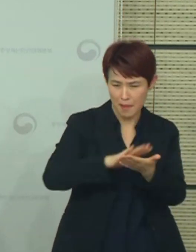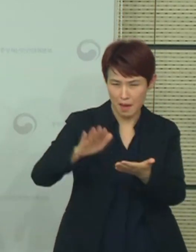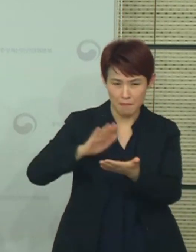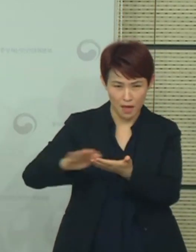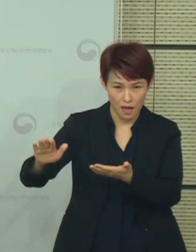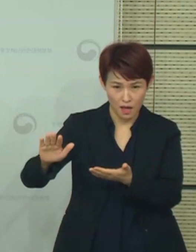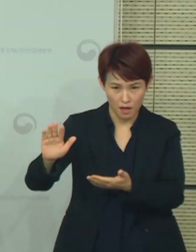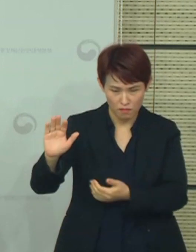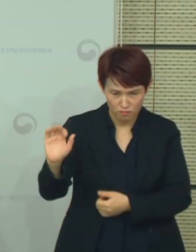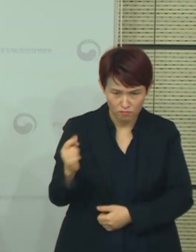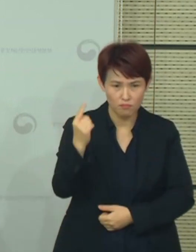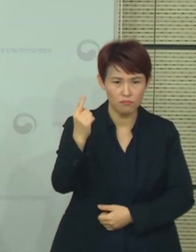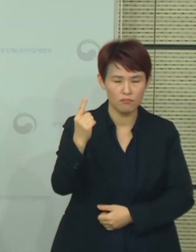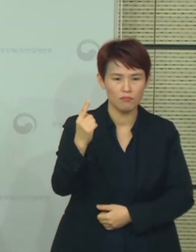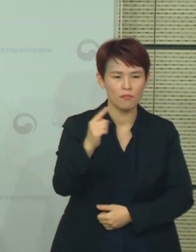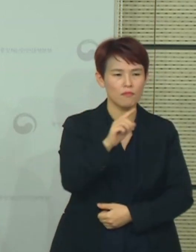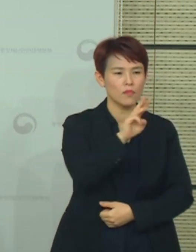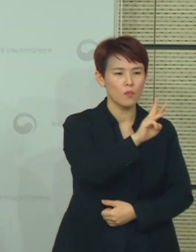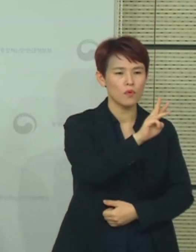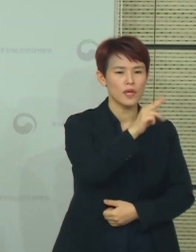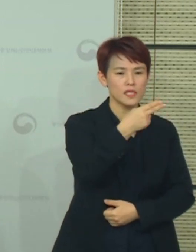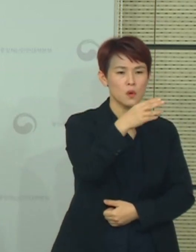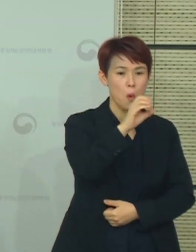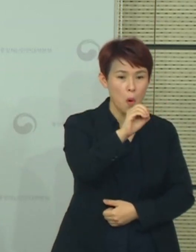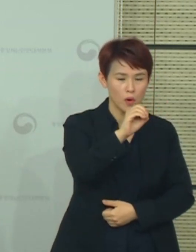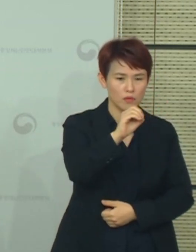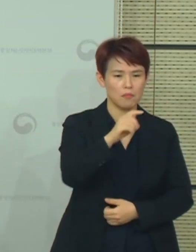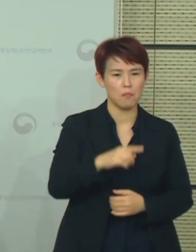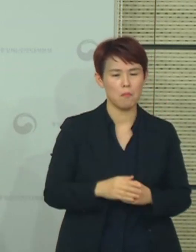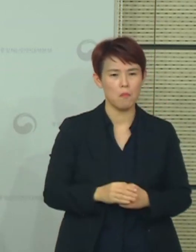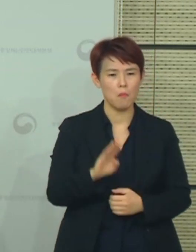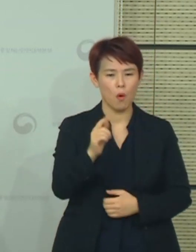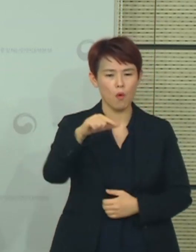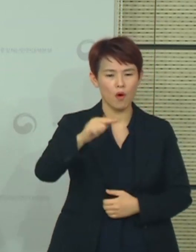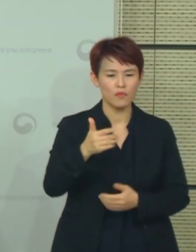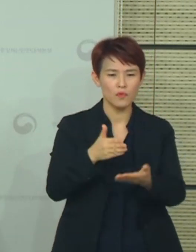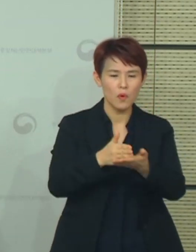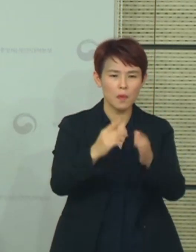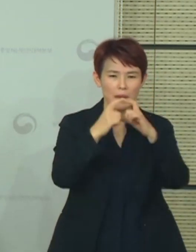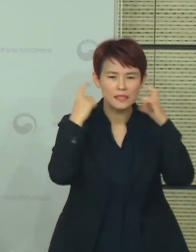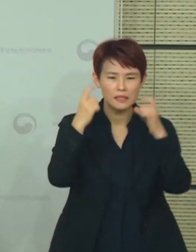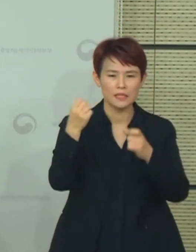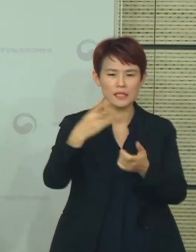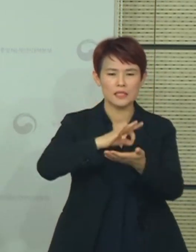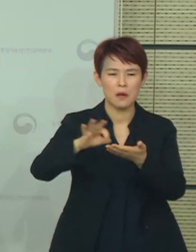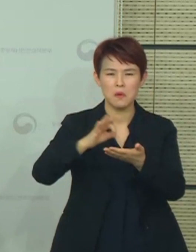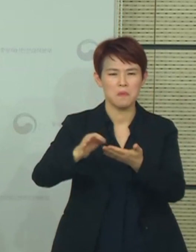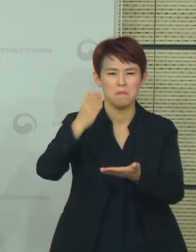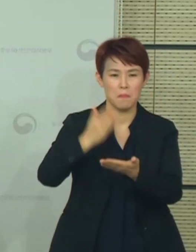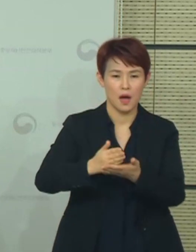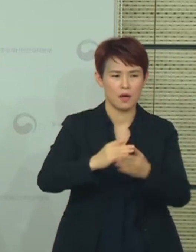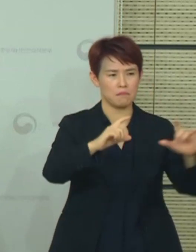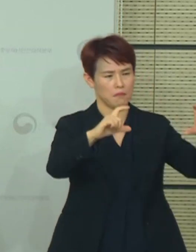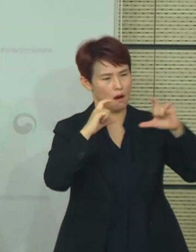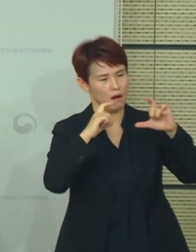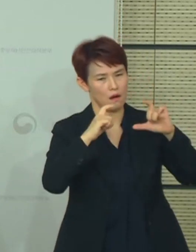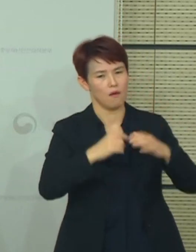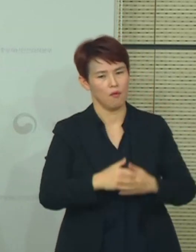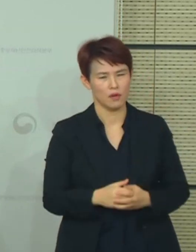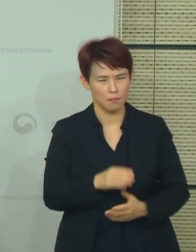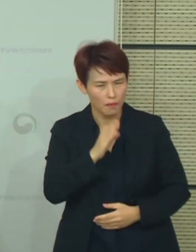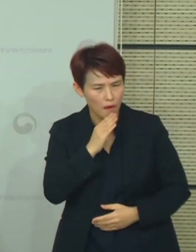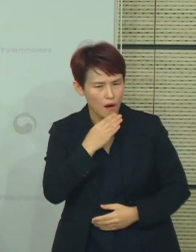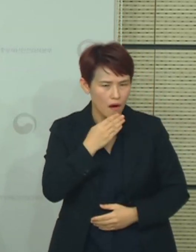관련해서 WHO에서는 이게 보건용 마스크 재사용을 권고를 안 한다고 했는데 이게 맞는 건지 확인 부탁드리고요.